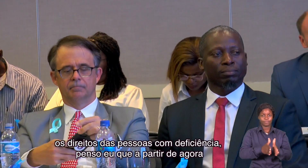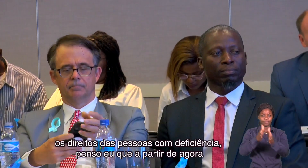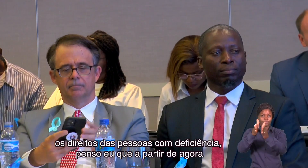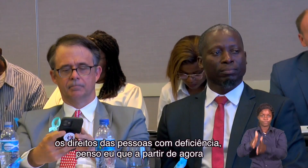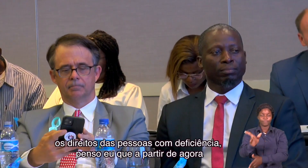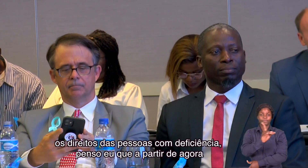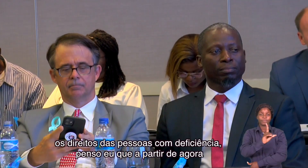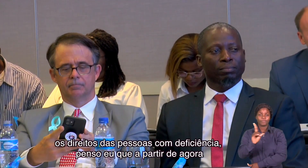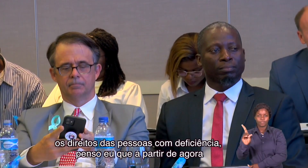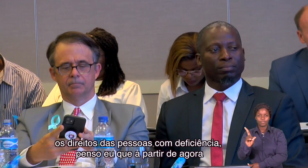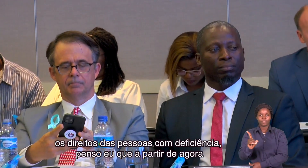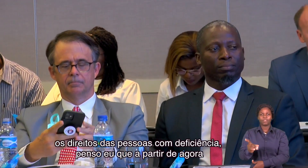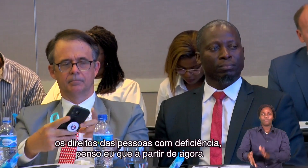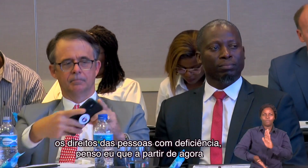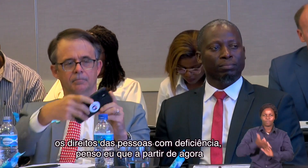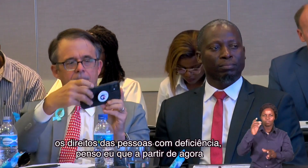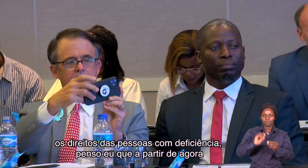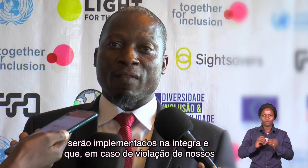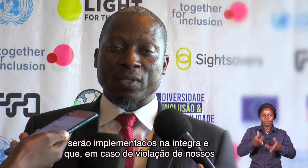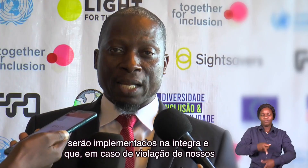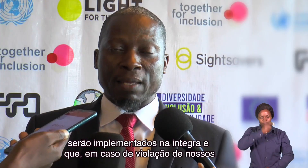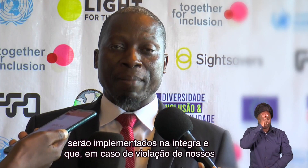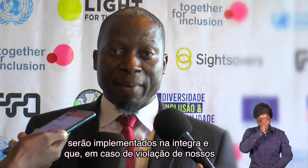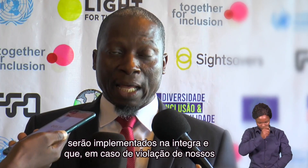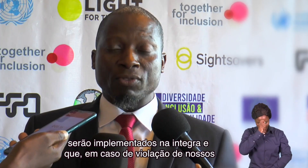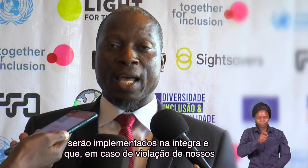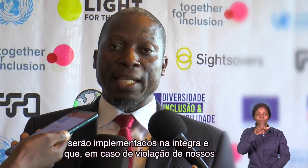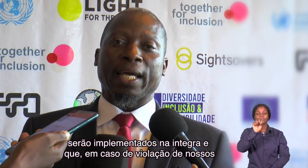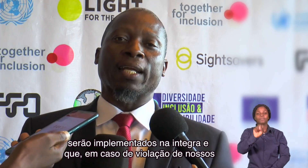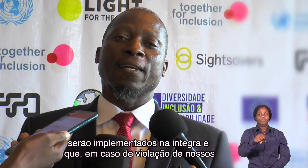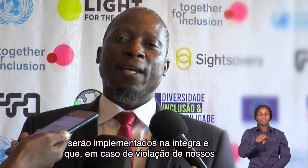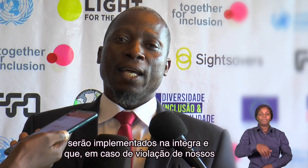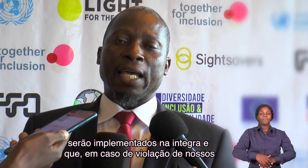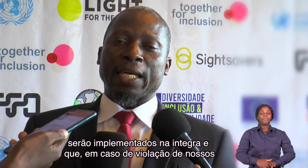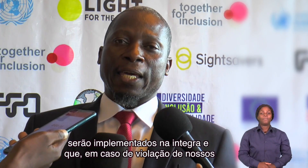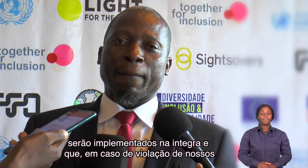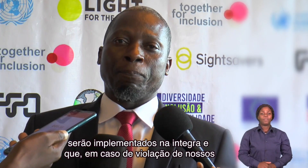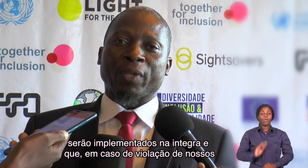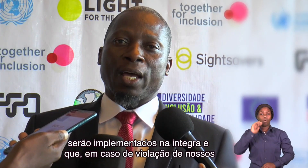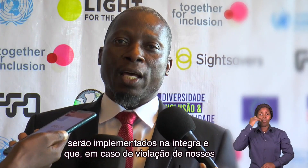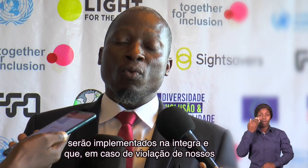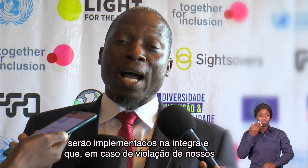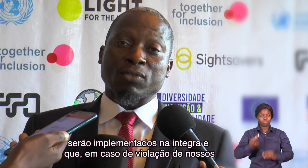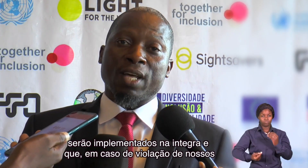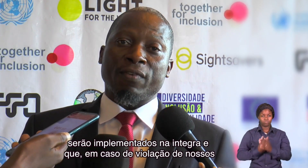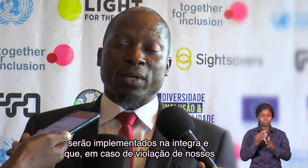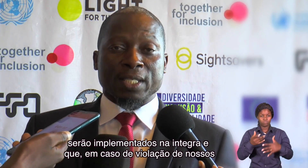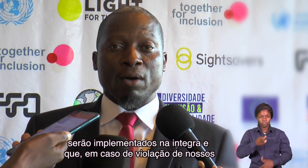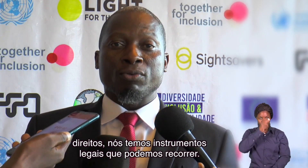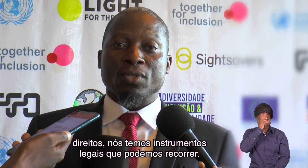penso eu, que a partir de agora vão ser implementados na Íntegra. E que, no caso da violação dos